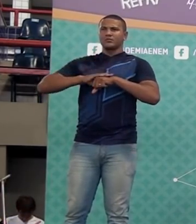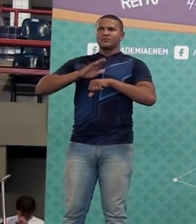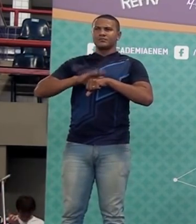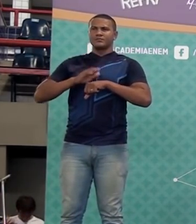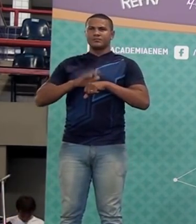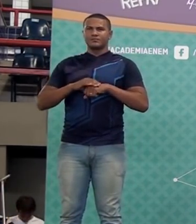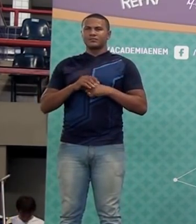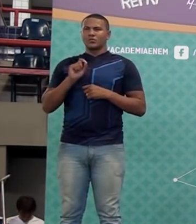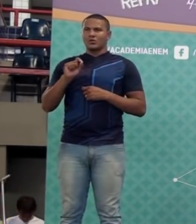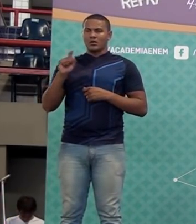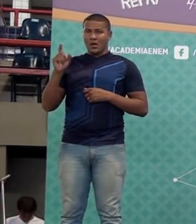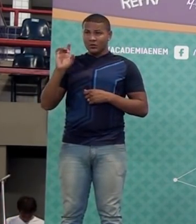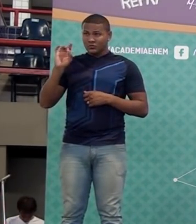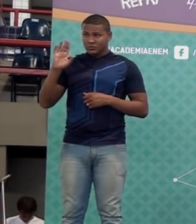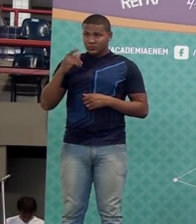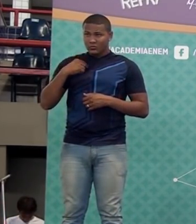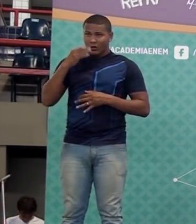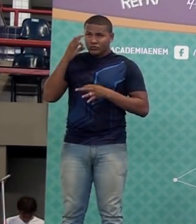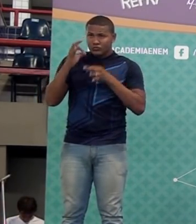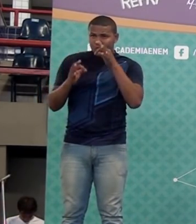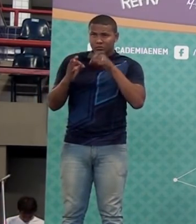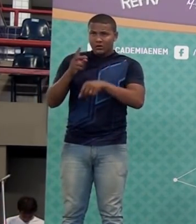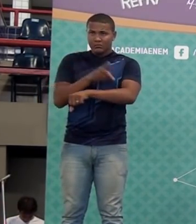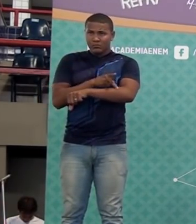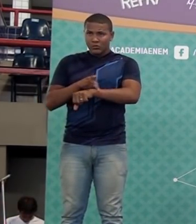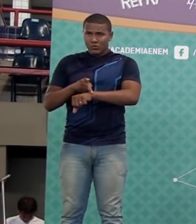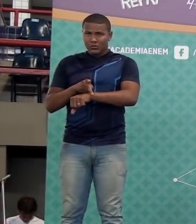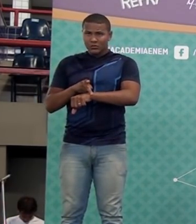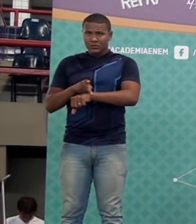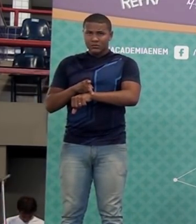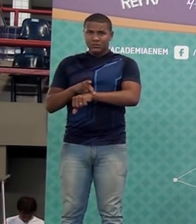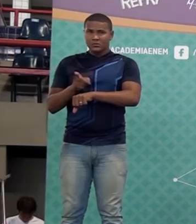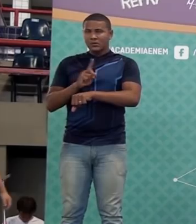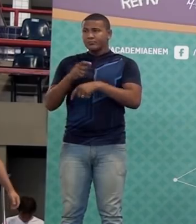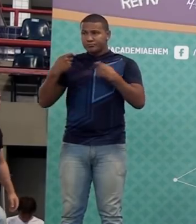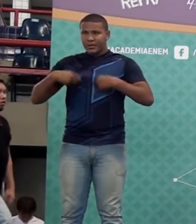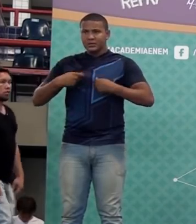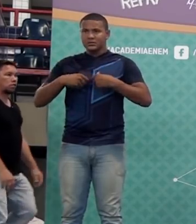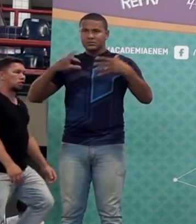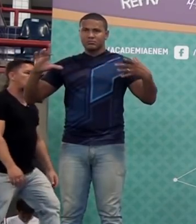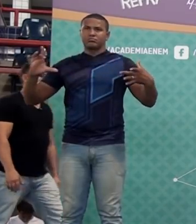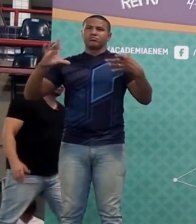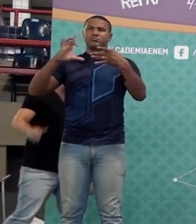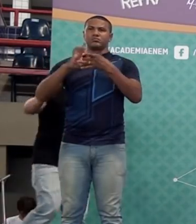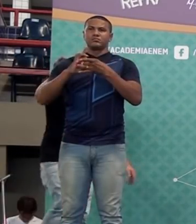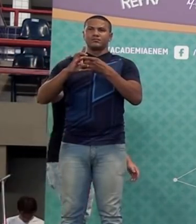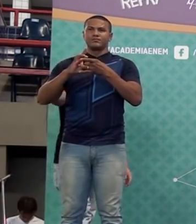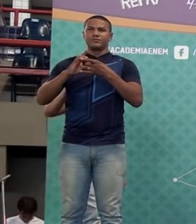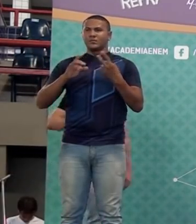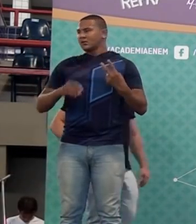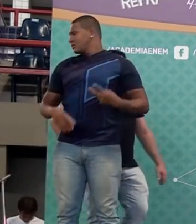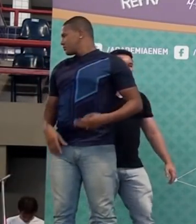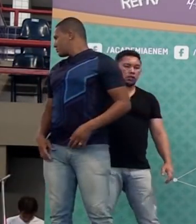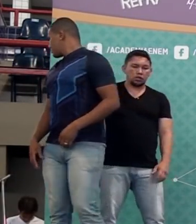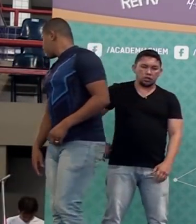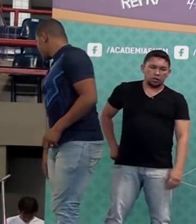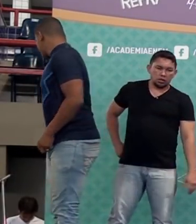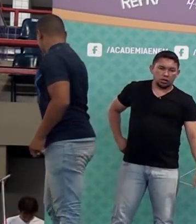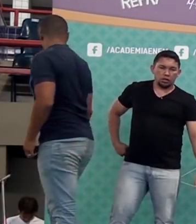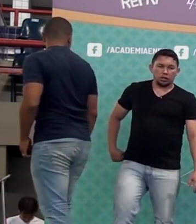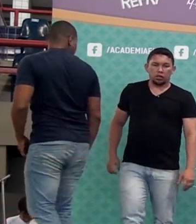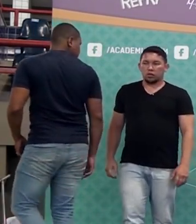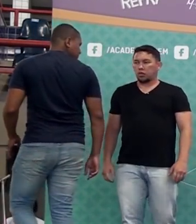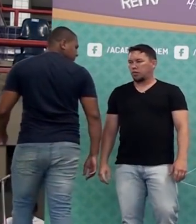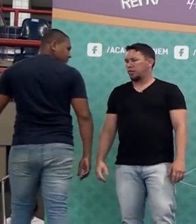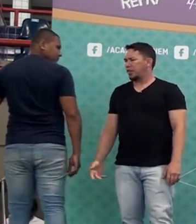pura a nossa causa, é necessário que a justiça e a pureza existam dentro de nós. Veja